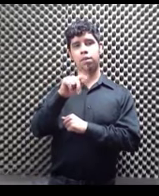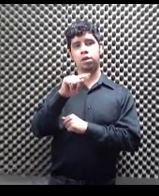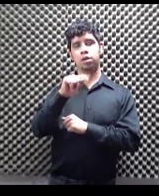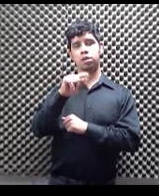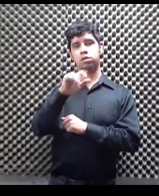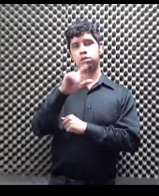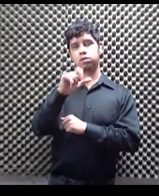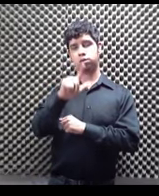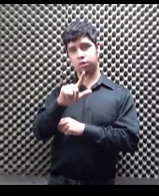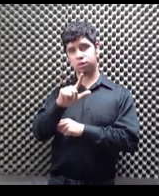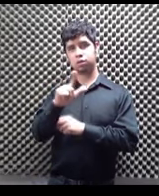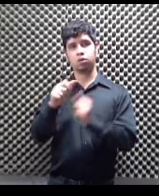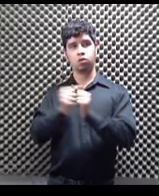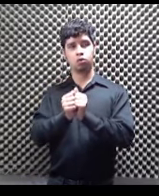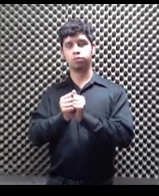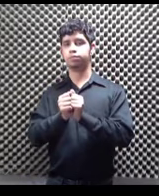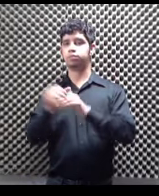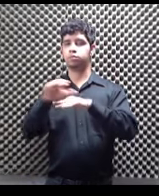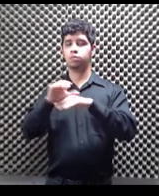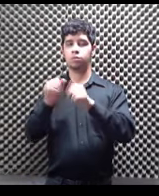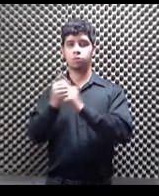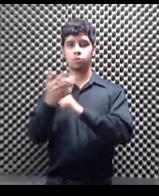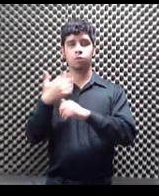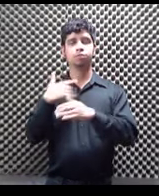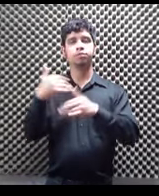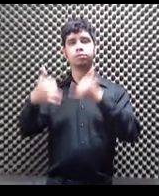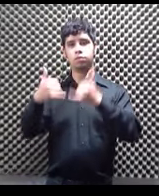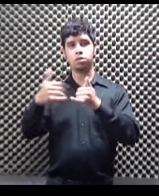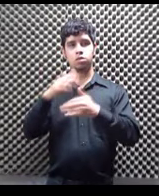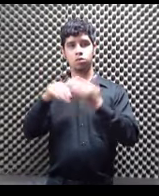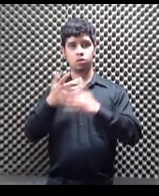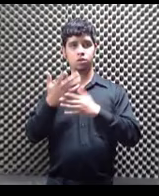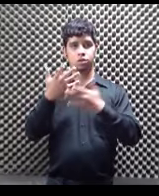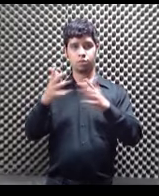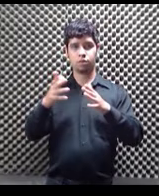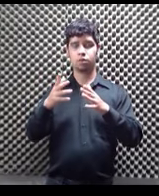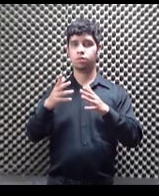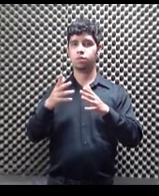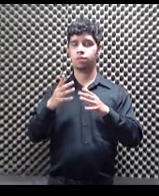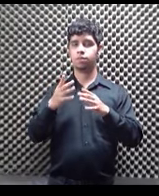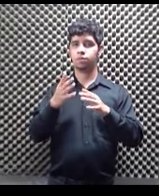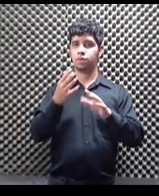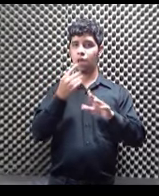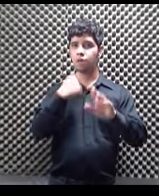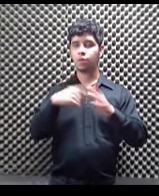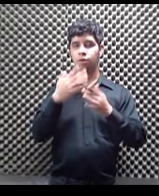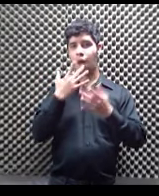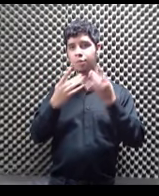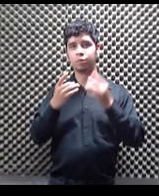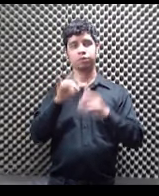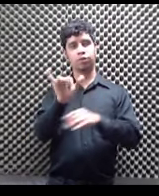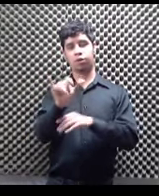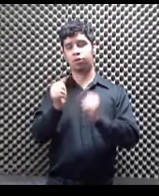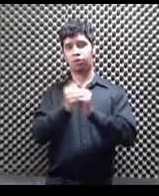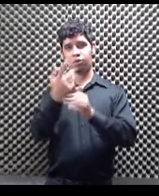y chocolate con leche, sabrosísimo. Divino. Así que no, me chupé los dedos con el dedo, más nada te digo. ¡Ay, Virgen